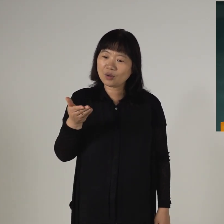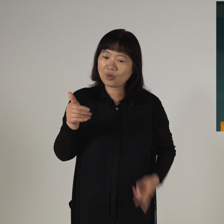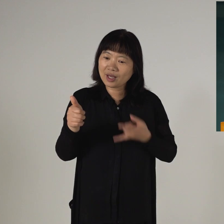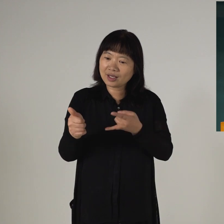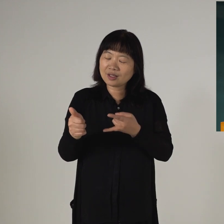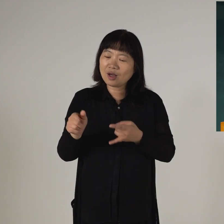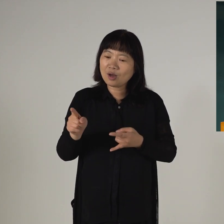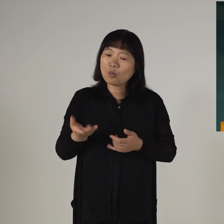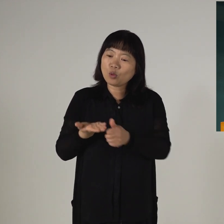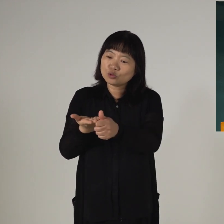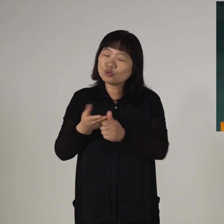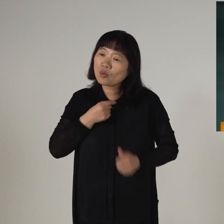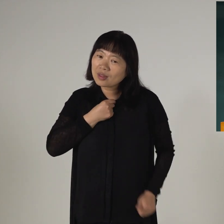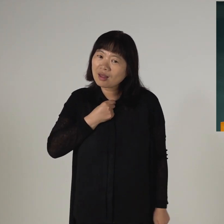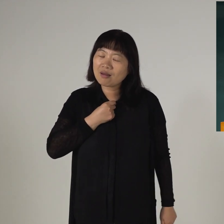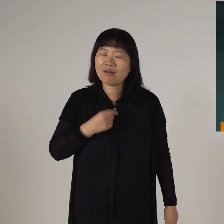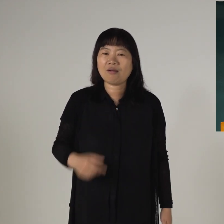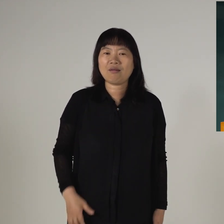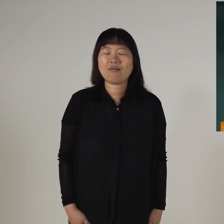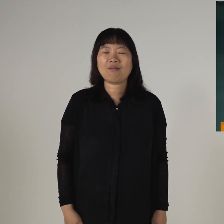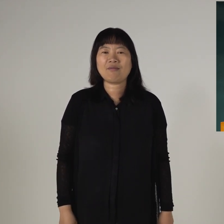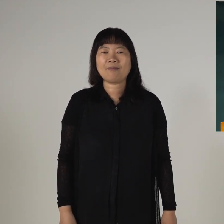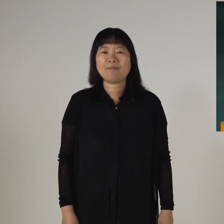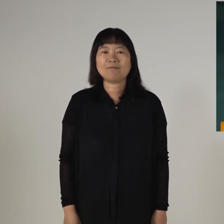무엇을 해주기를 원하느냐?